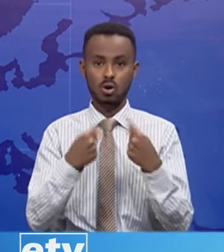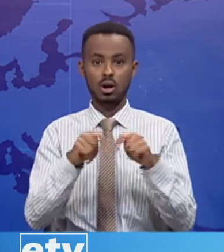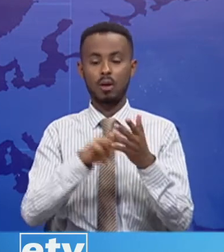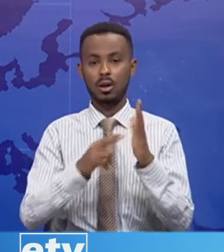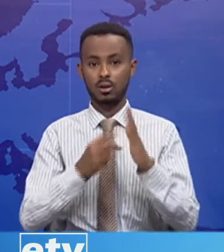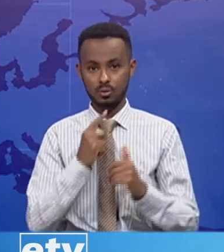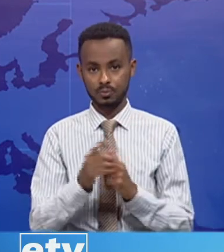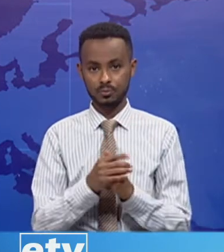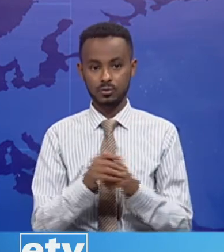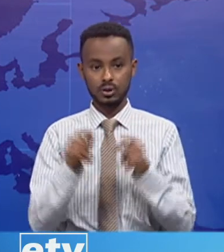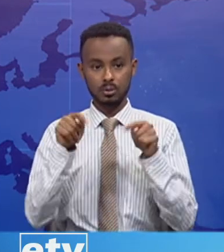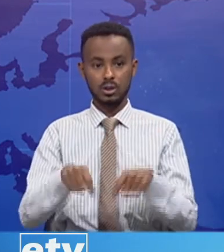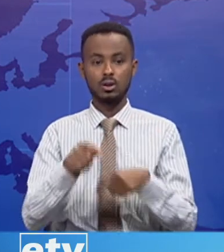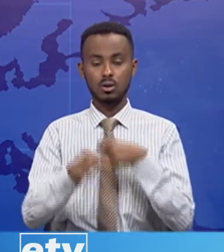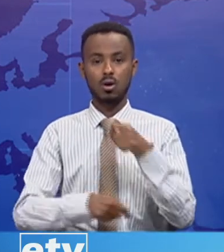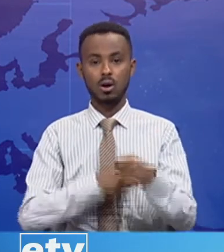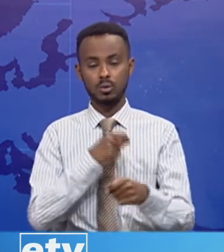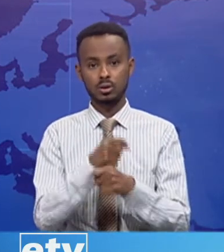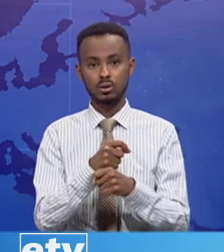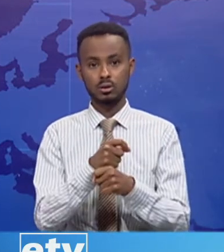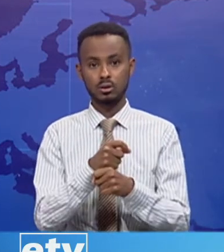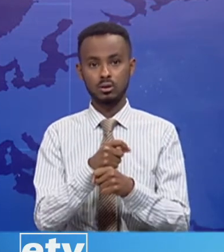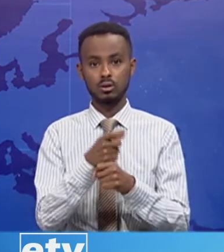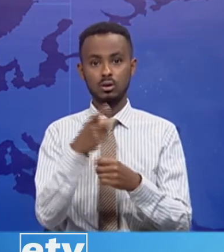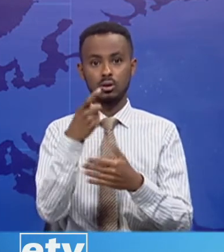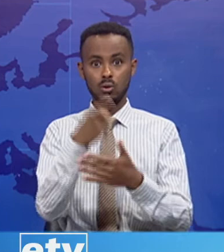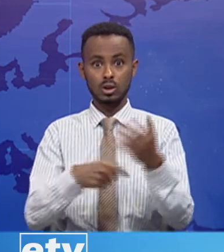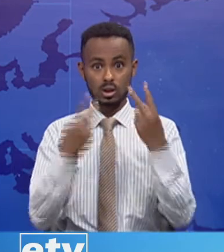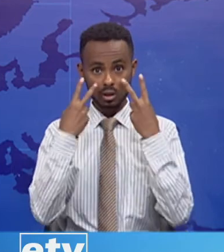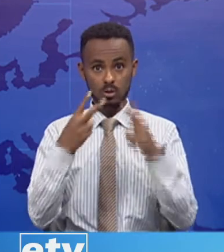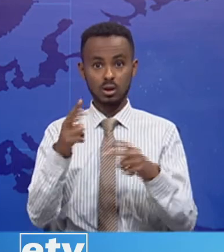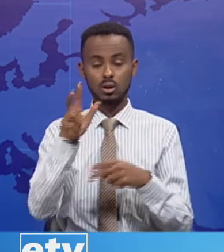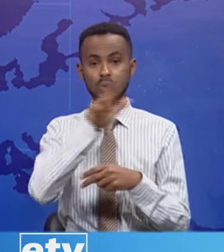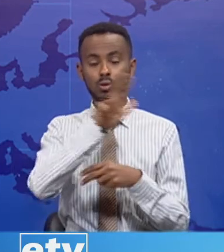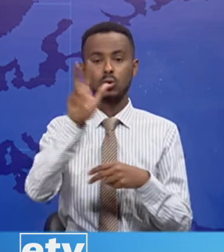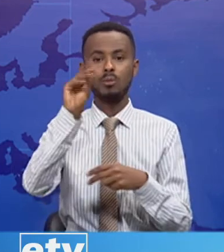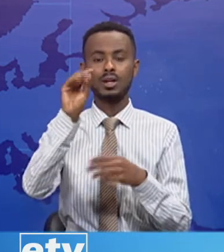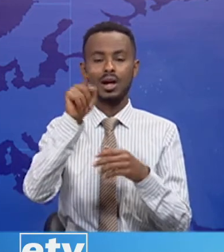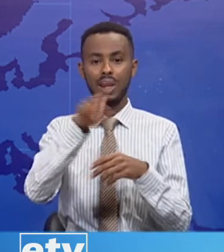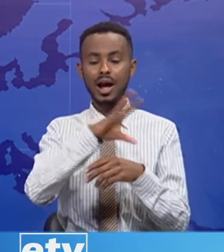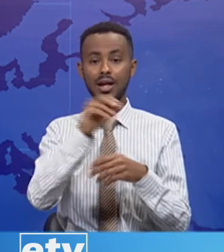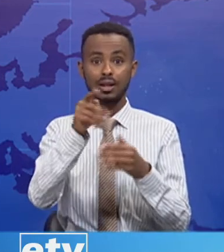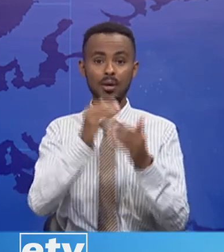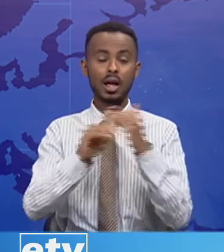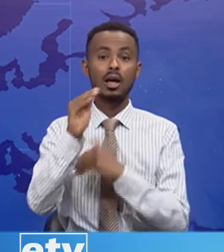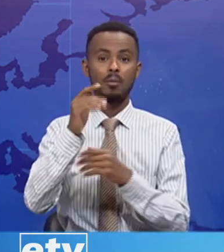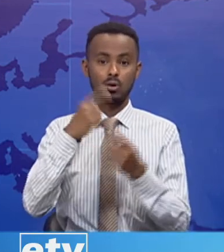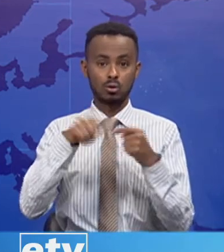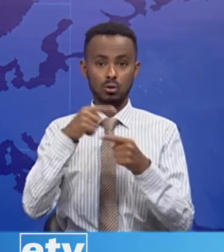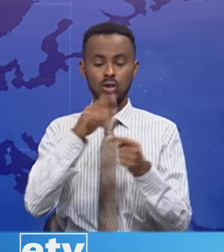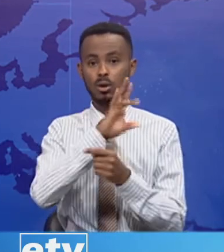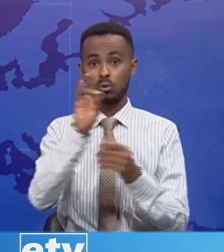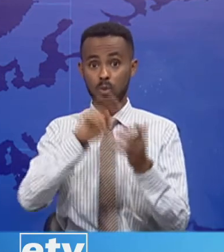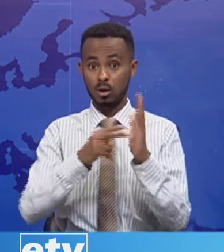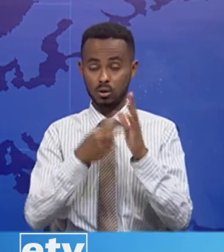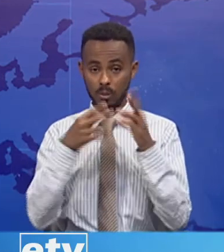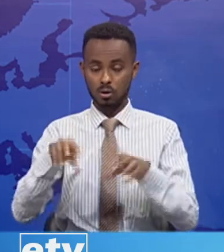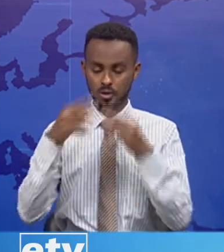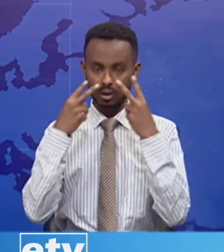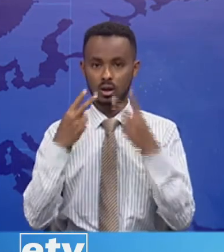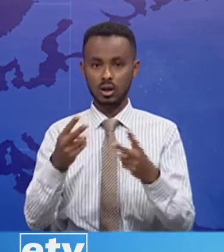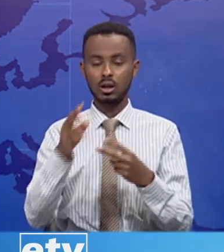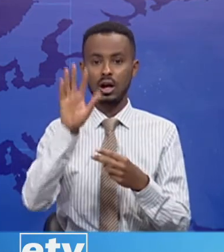ነው በዘንድሮ ዓመት ውጤት ስንመለከት 350 እና ከዛ በላይ ከ700 ማለት ነው ያመጡ ተማሪዎች ስንመለከት